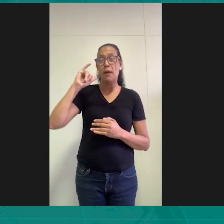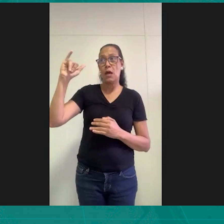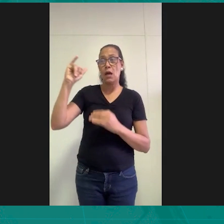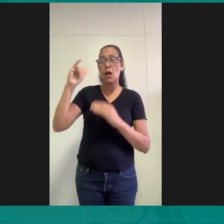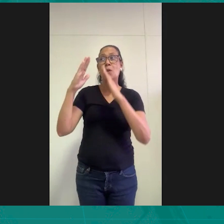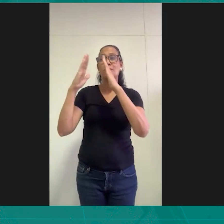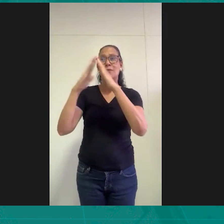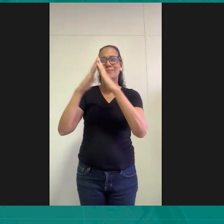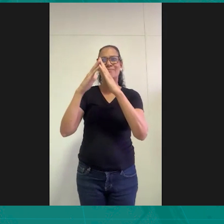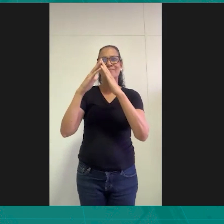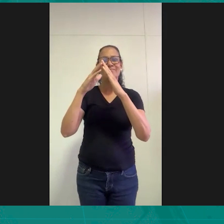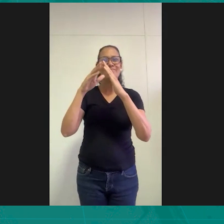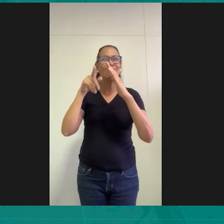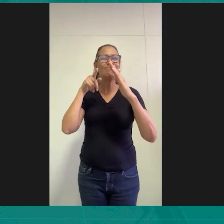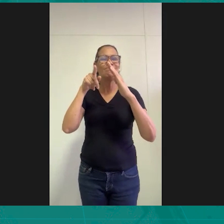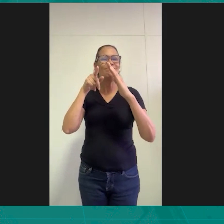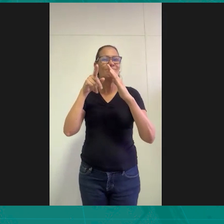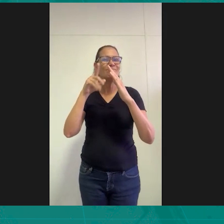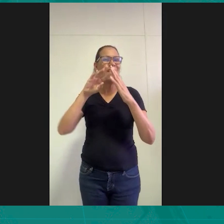moradas.